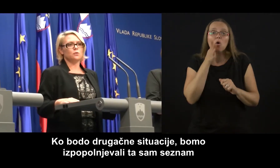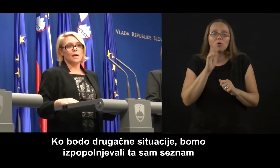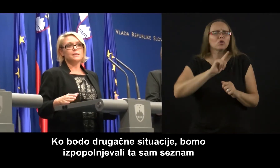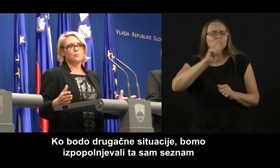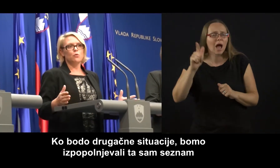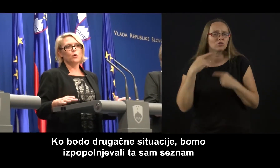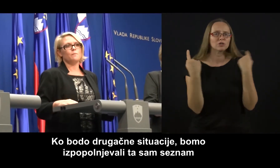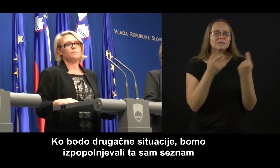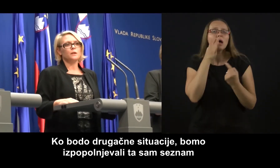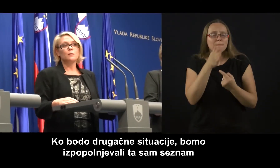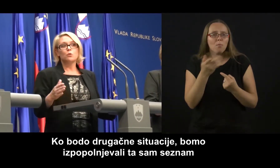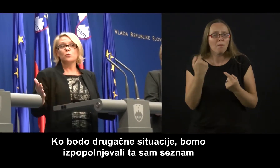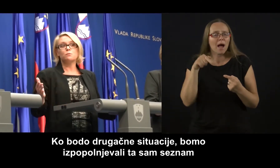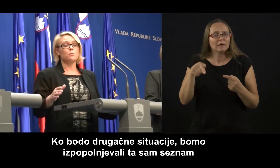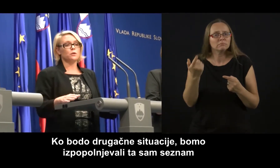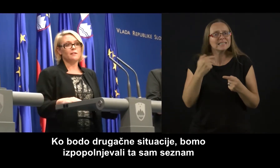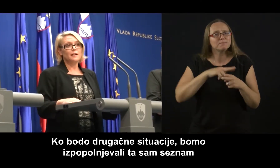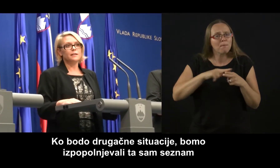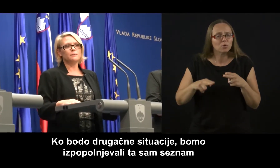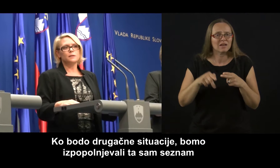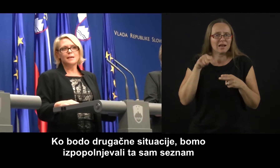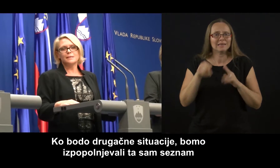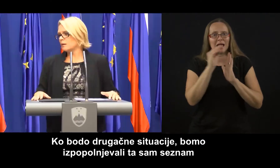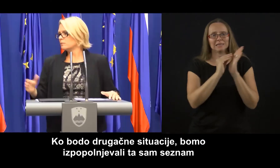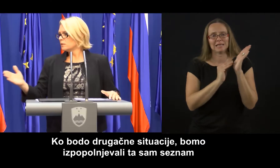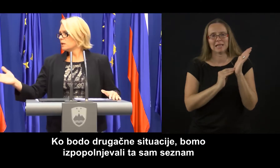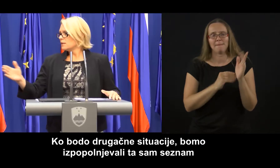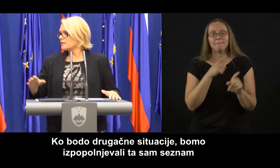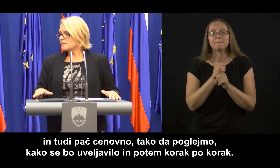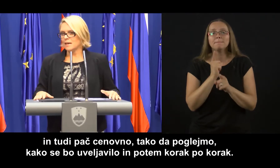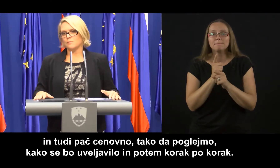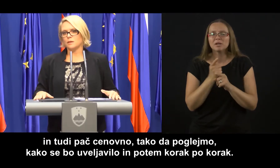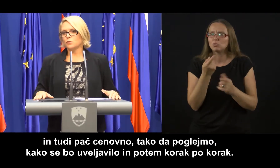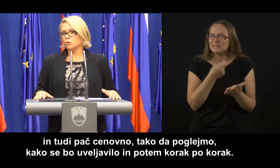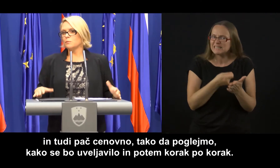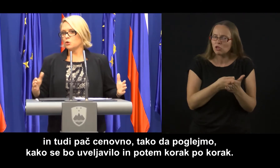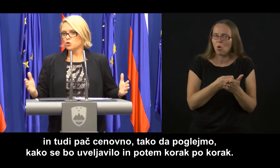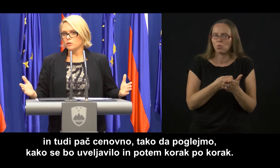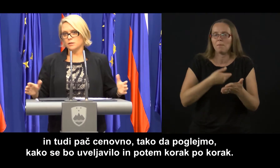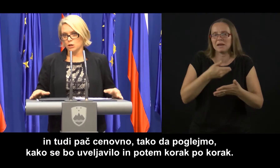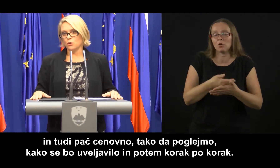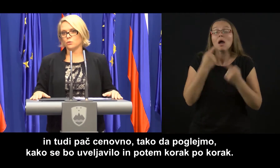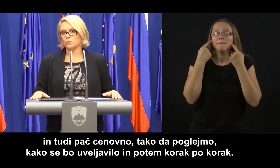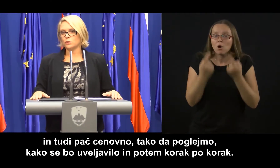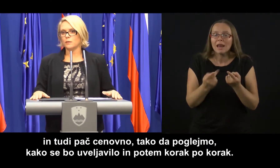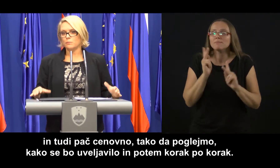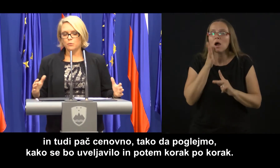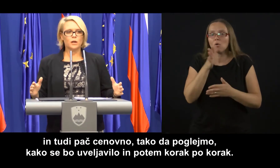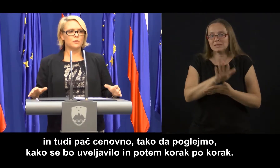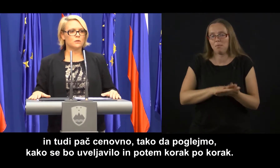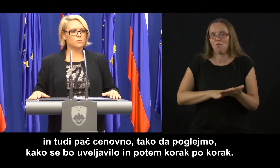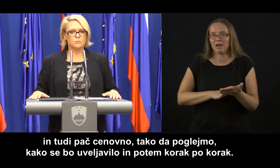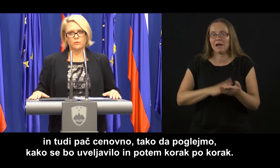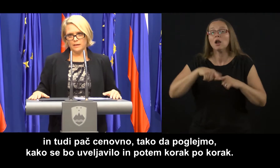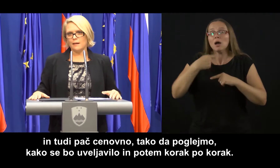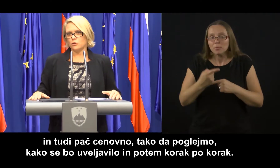drugačne situacije, bomo izpopolnjevali ta sam seznam in tudi pač cenovno. Tako da